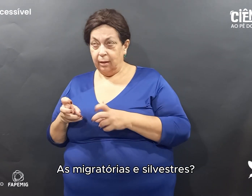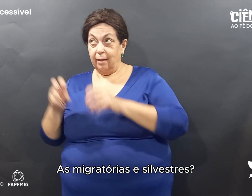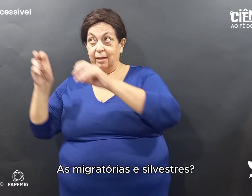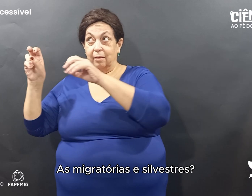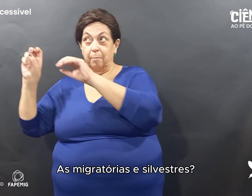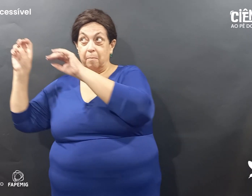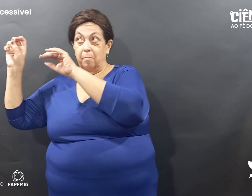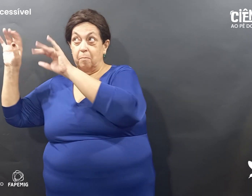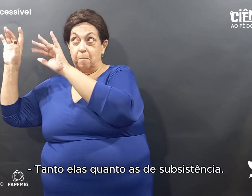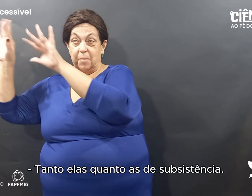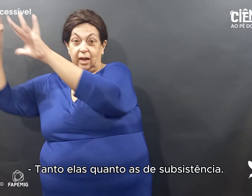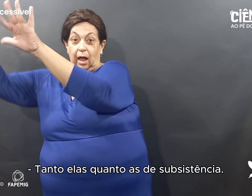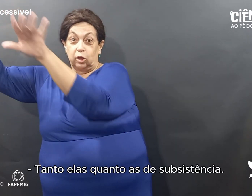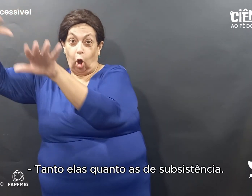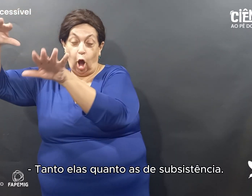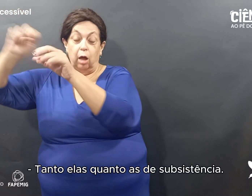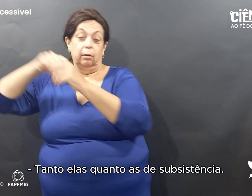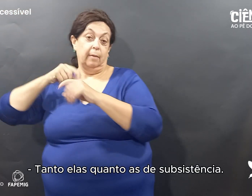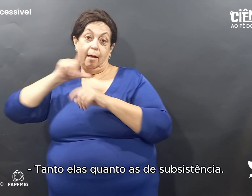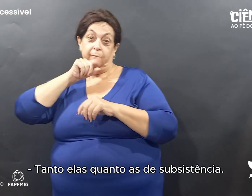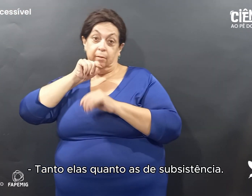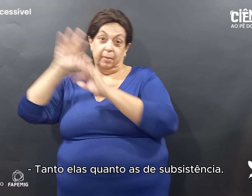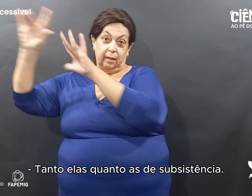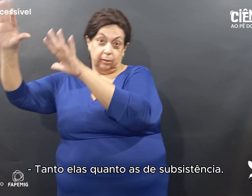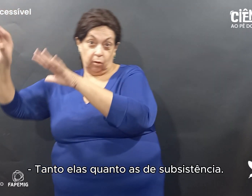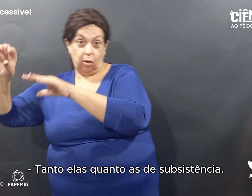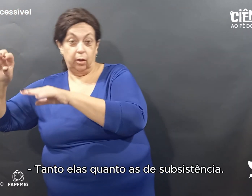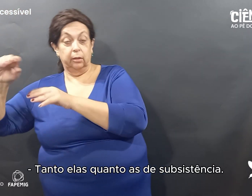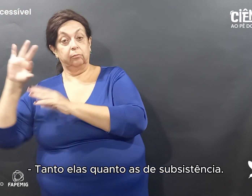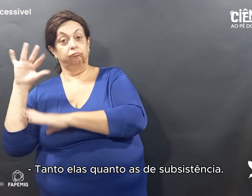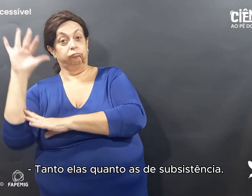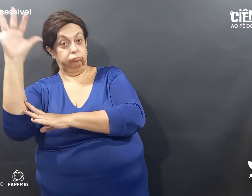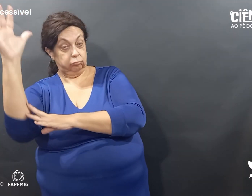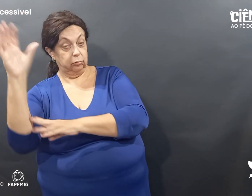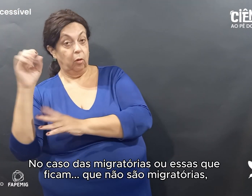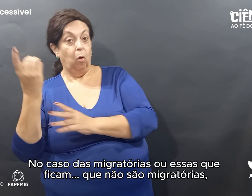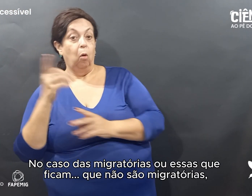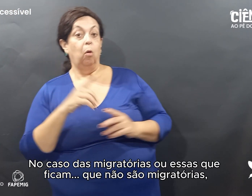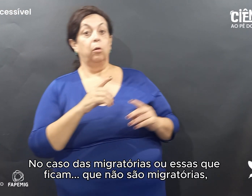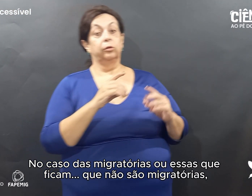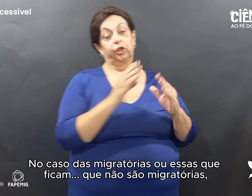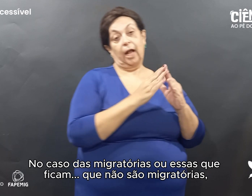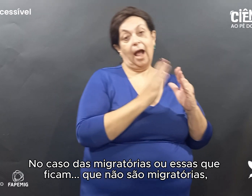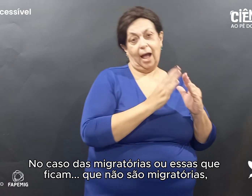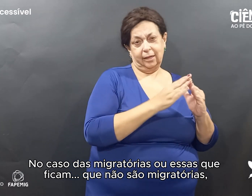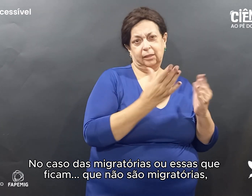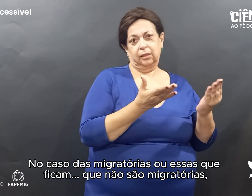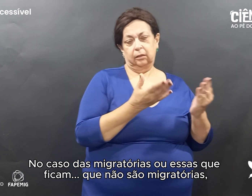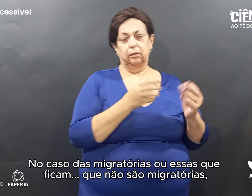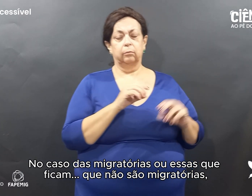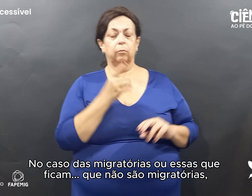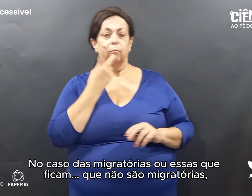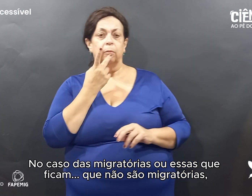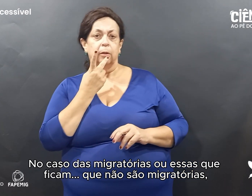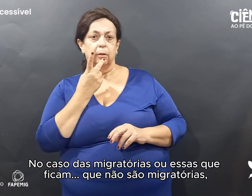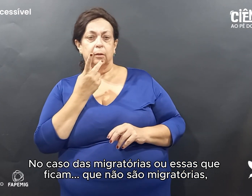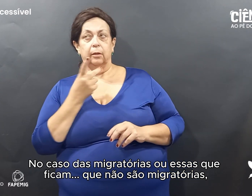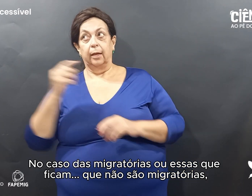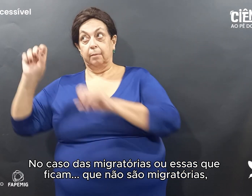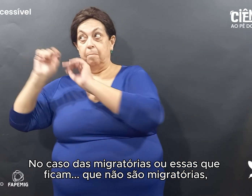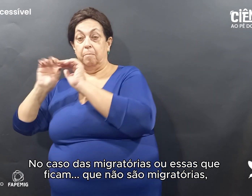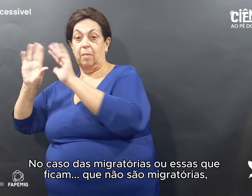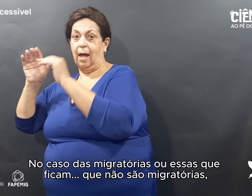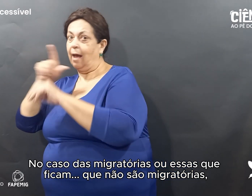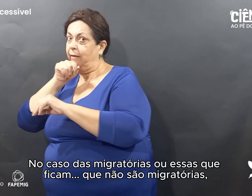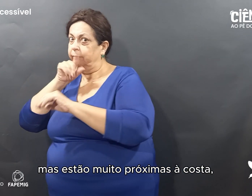e silvestres? Tanto elas quanto as de subsistência. No caso das migratórias, ou essas